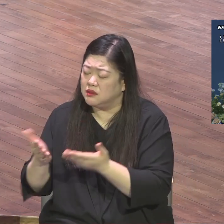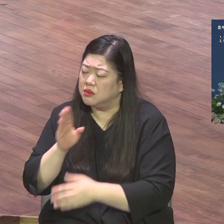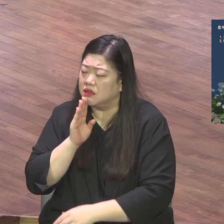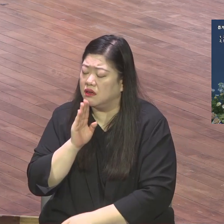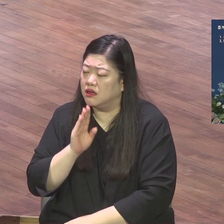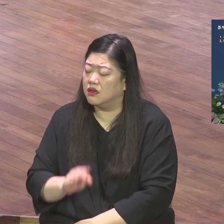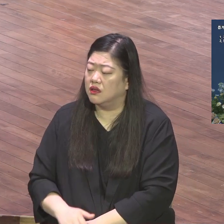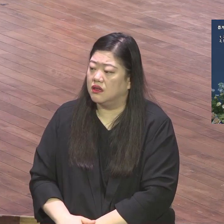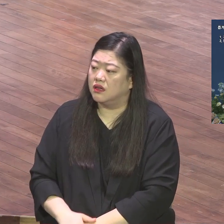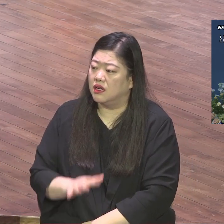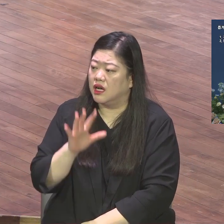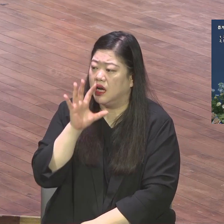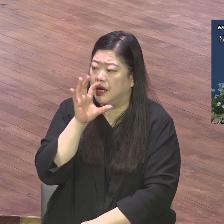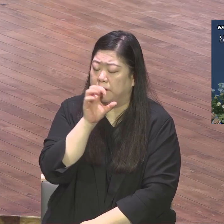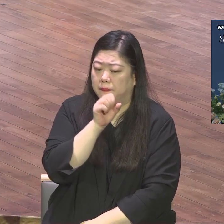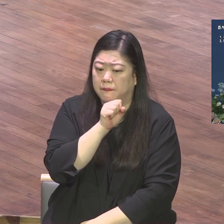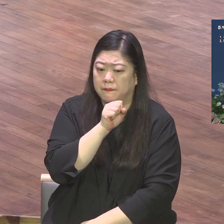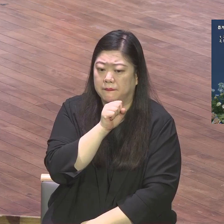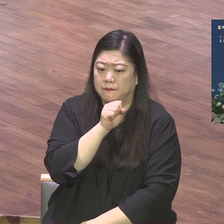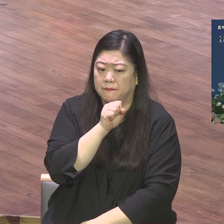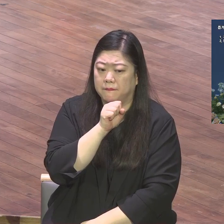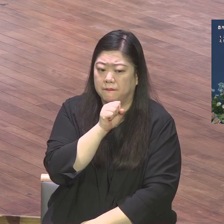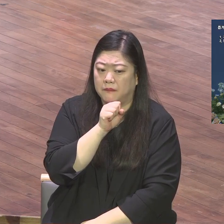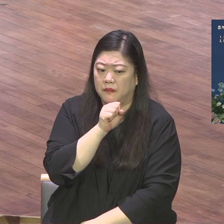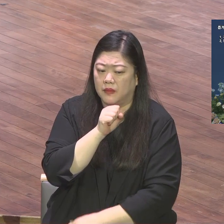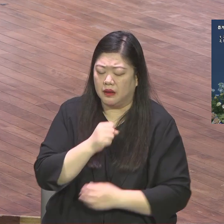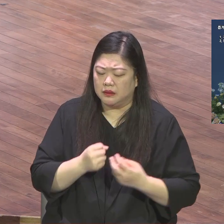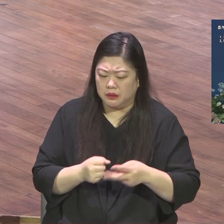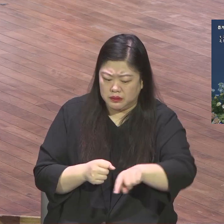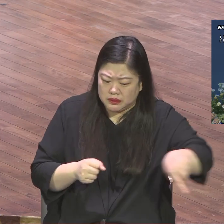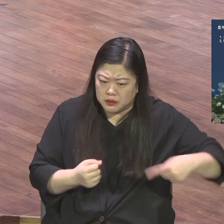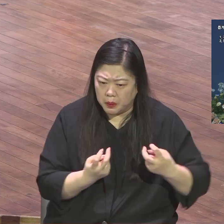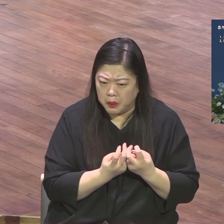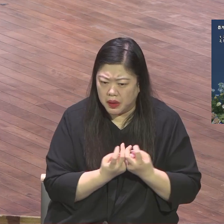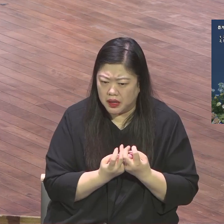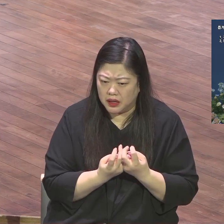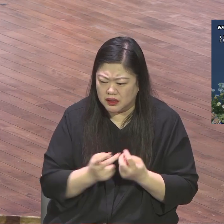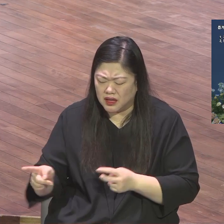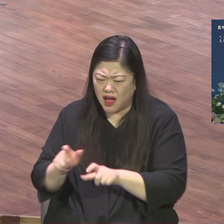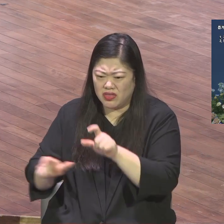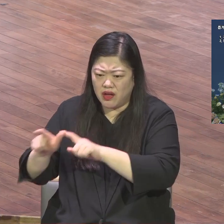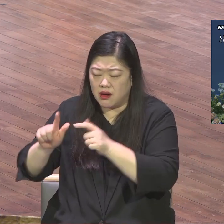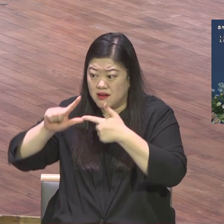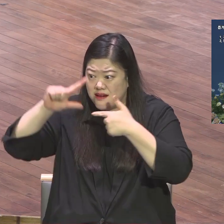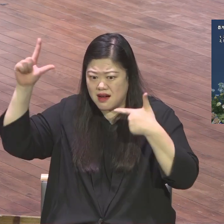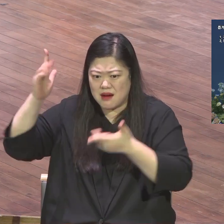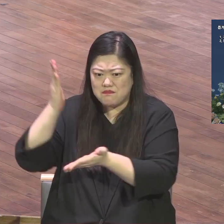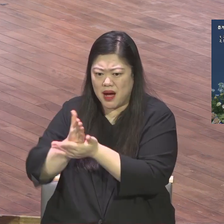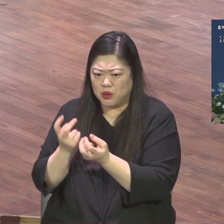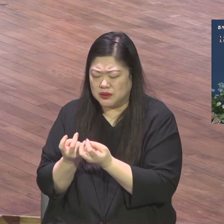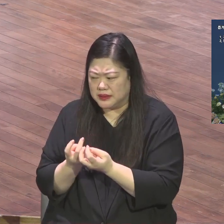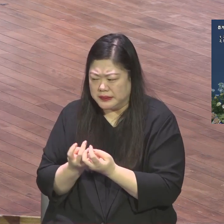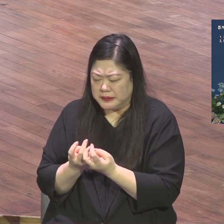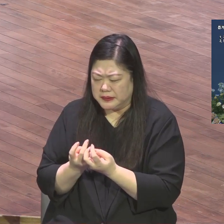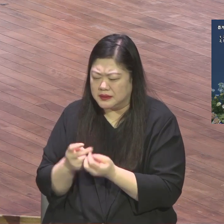회유 압력하기 시작합니다. 회유 압력합니다. 예수 이름으로 말하지도 말고 가르치지도 말라.